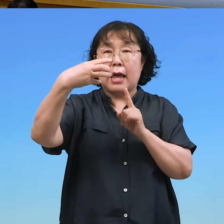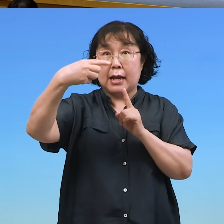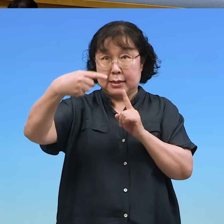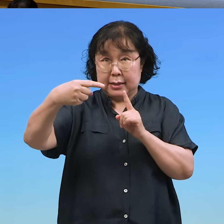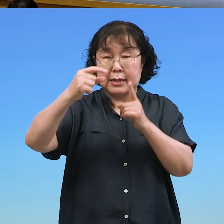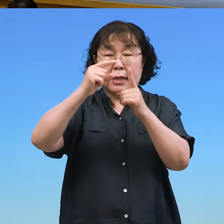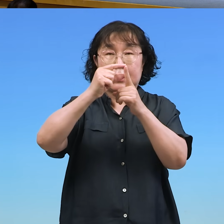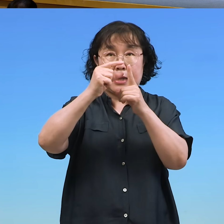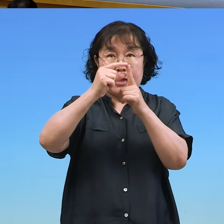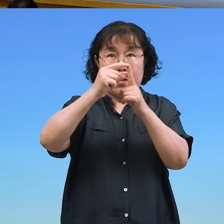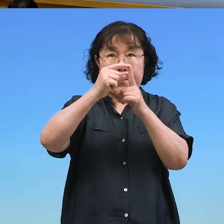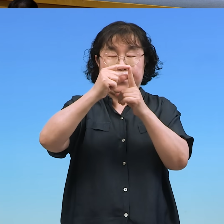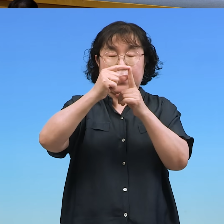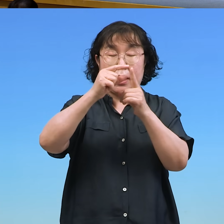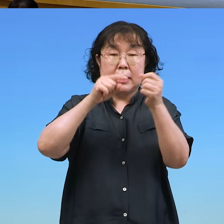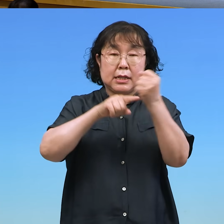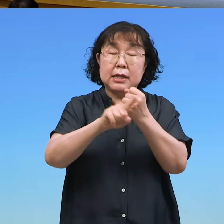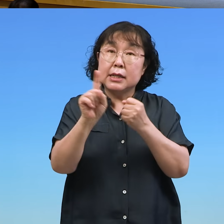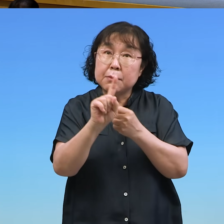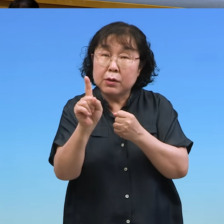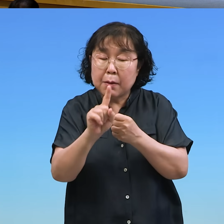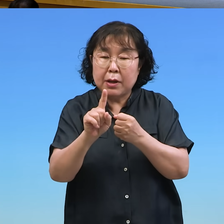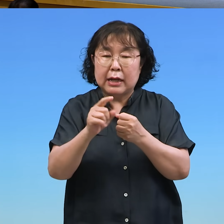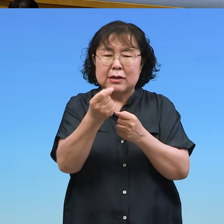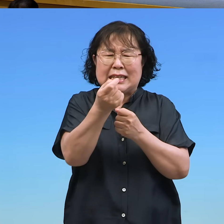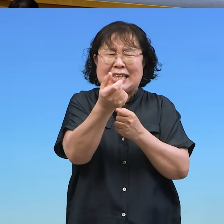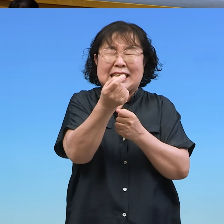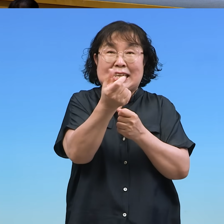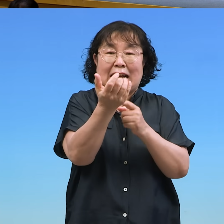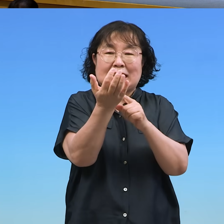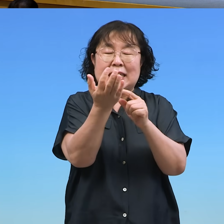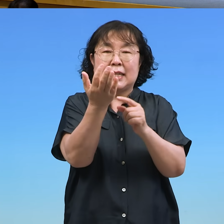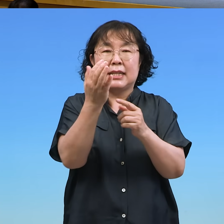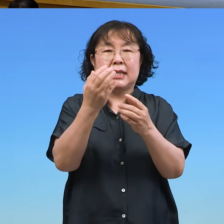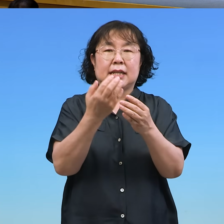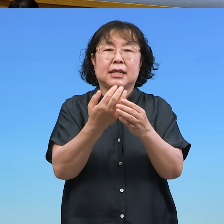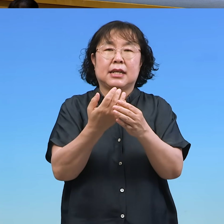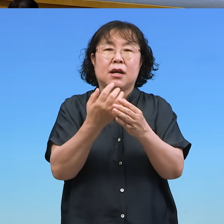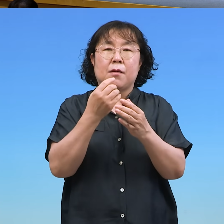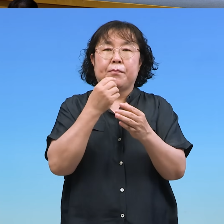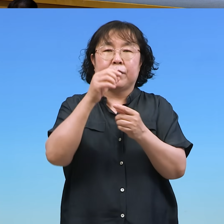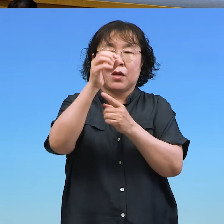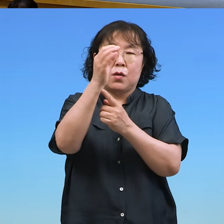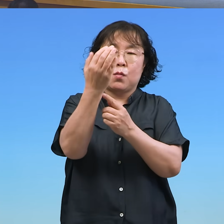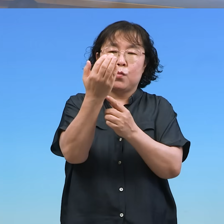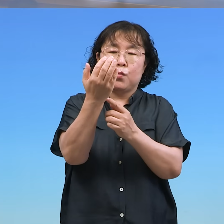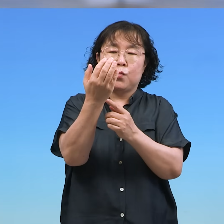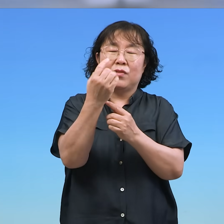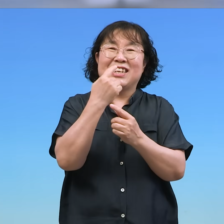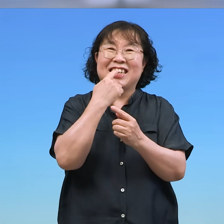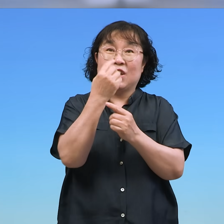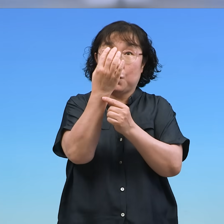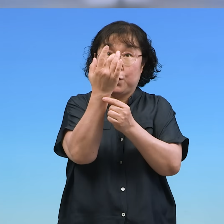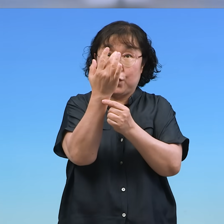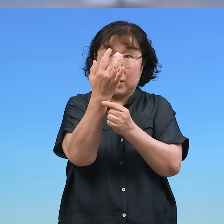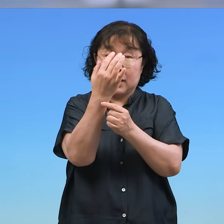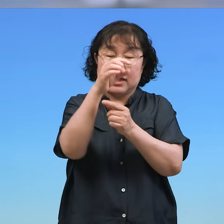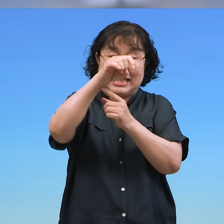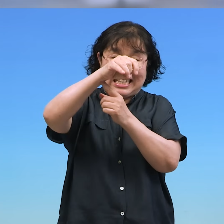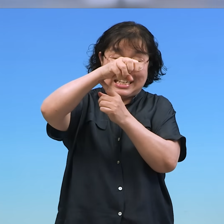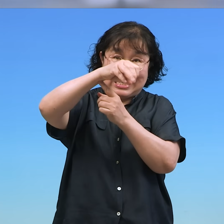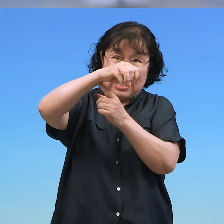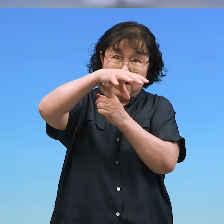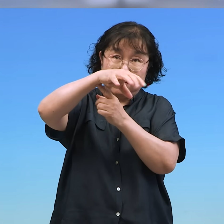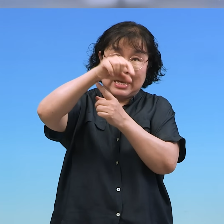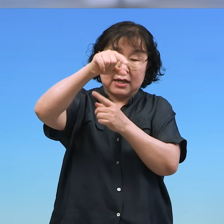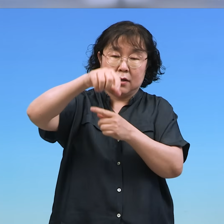네르라는 단어인데요. 네르는 이 손으로 가볍게 들 수 있는 작은 등잔입니다. 지금 이 말씀이 뭘 강조하는지